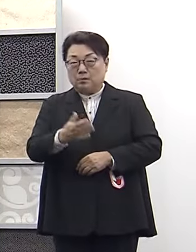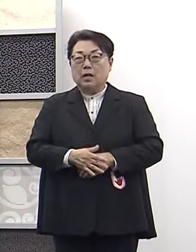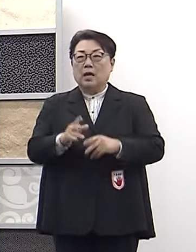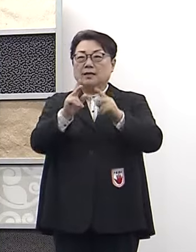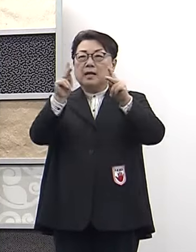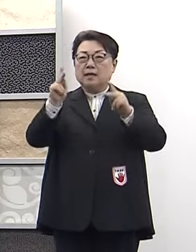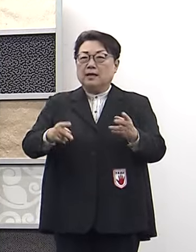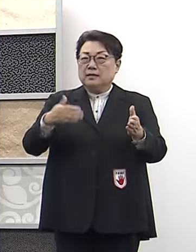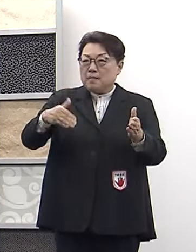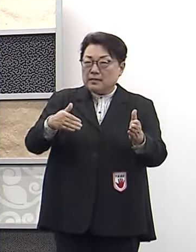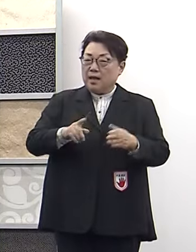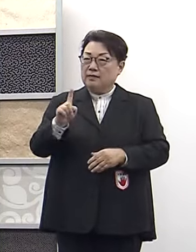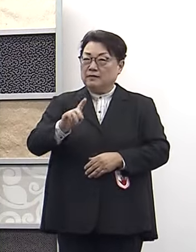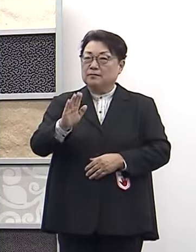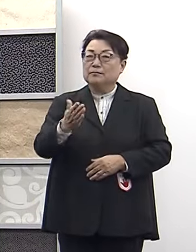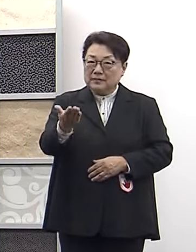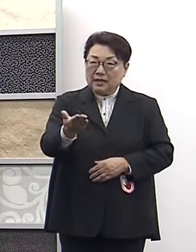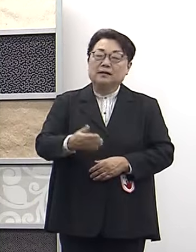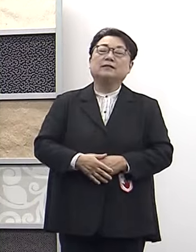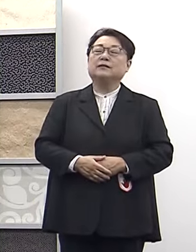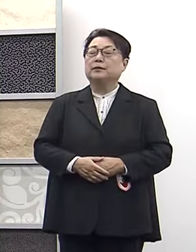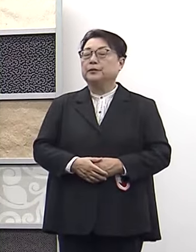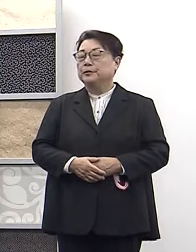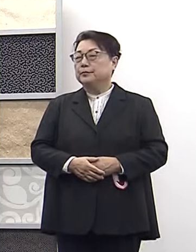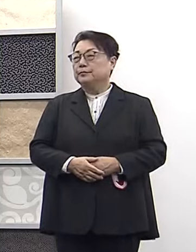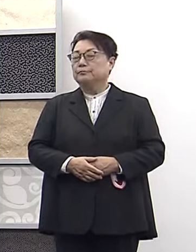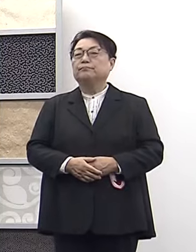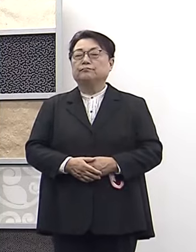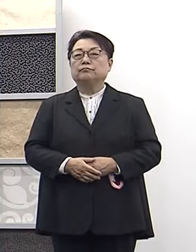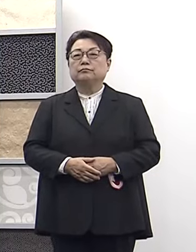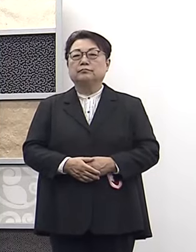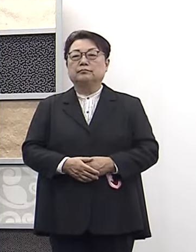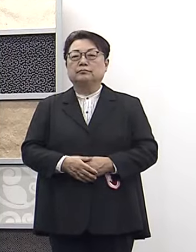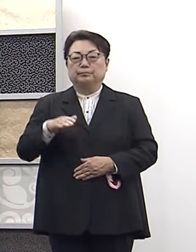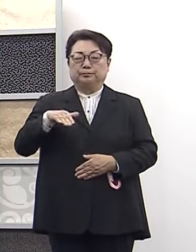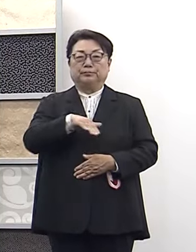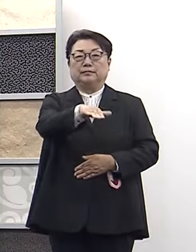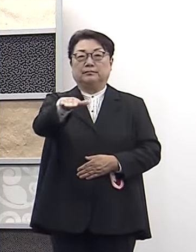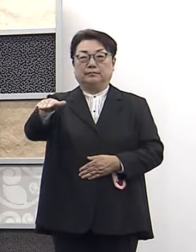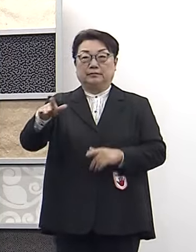ることはどういうものがあるのかというところを教えていただければと思います。 まあ、まず多くの皆様